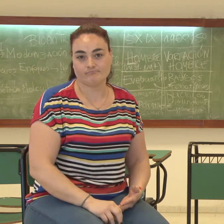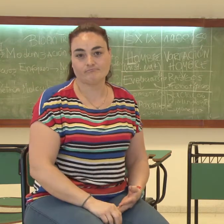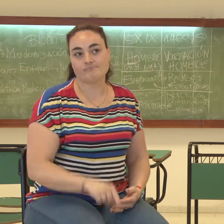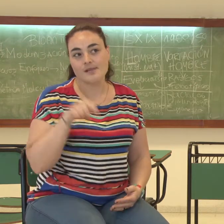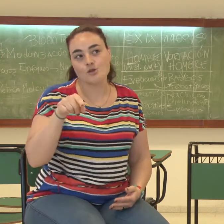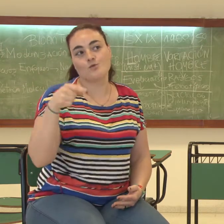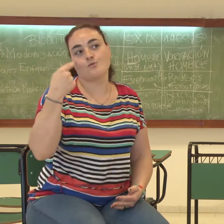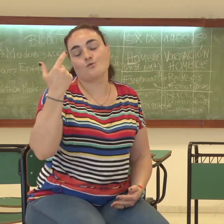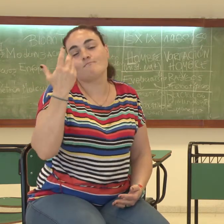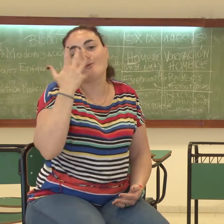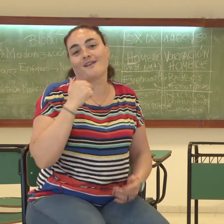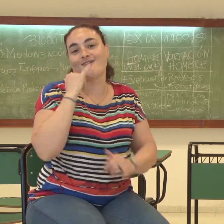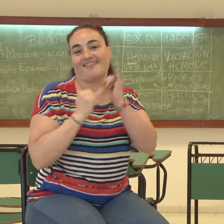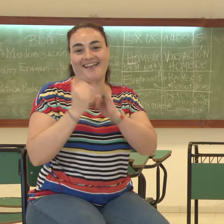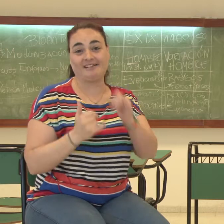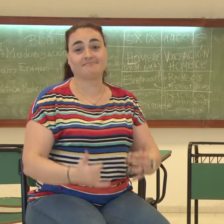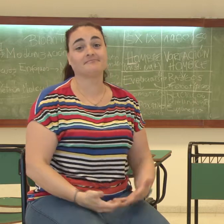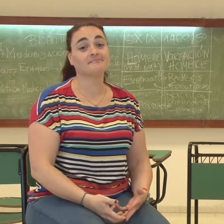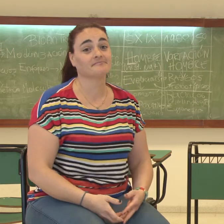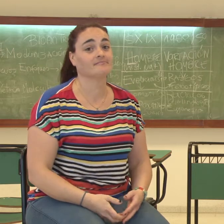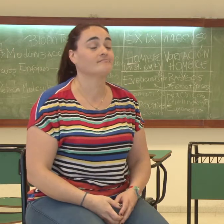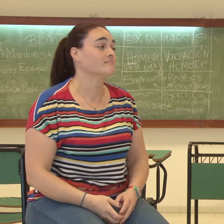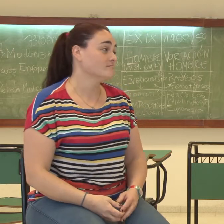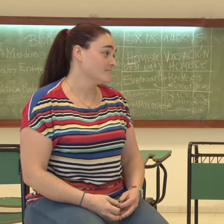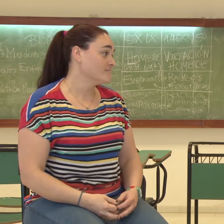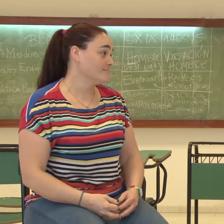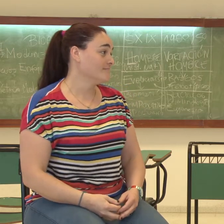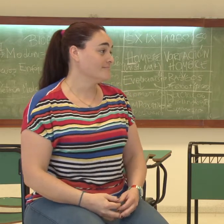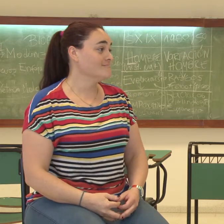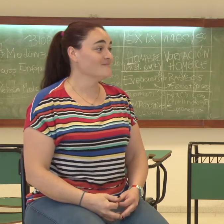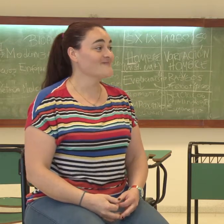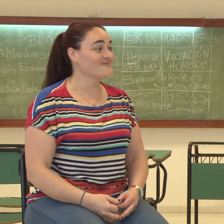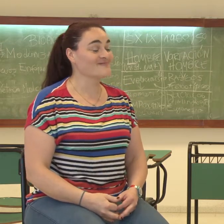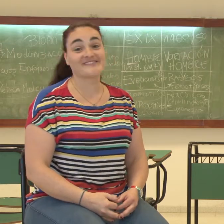personas con discapacidad, sino que está bueno aclarar esto de minoría. Eso quería contarles.